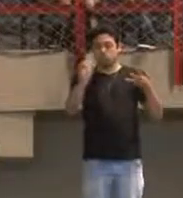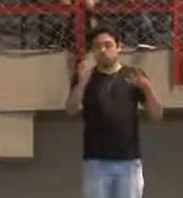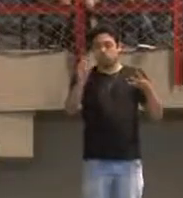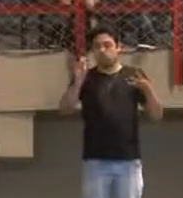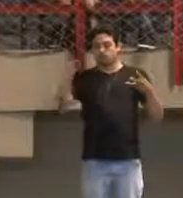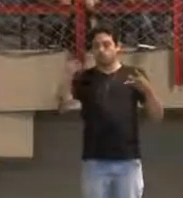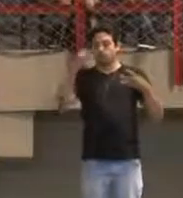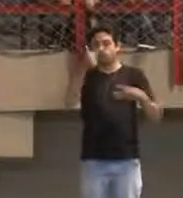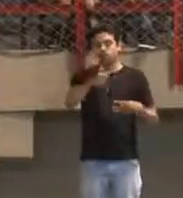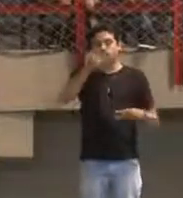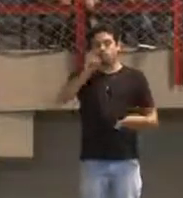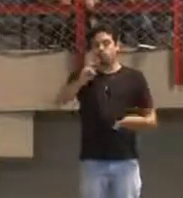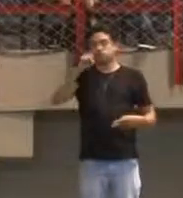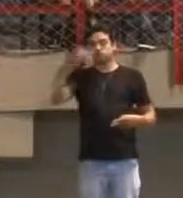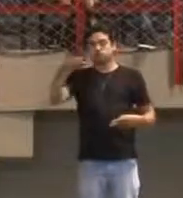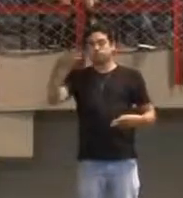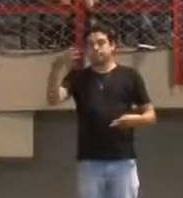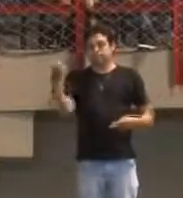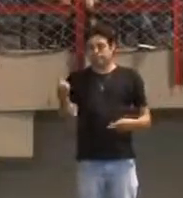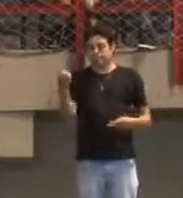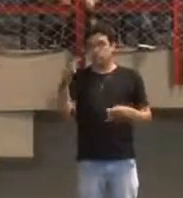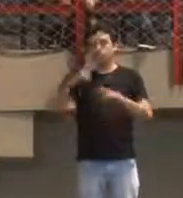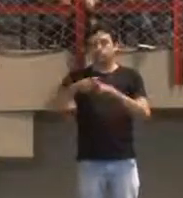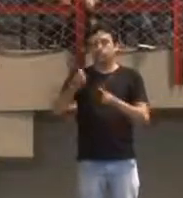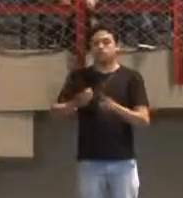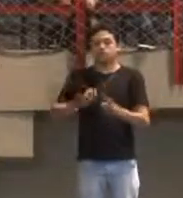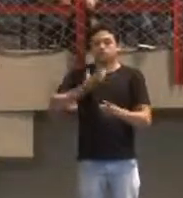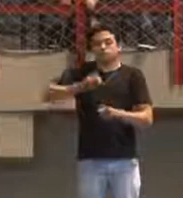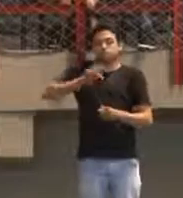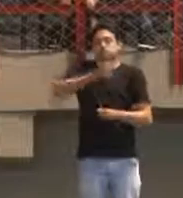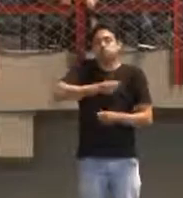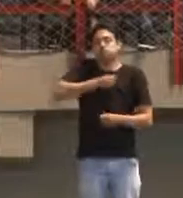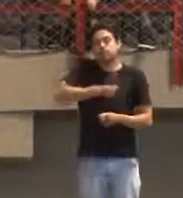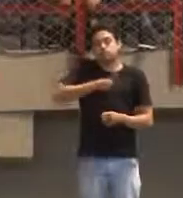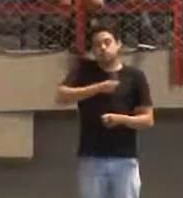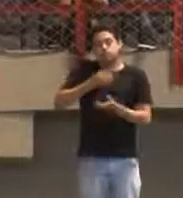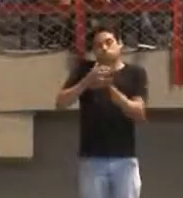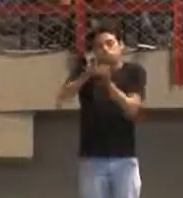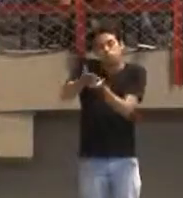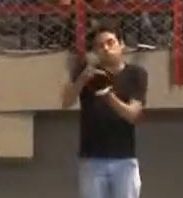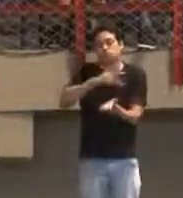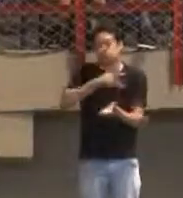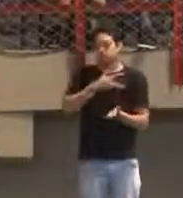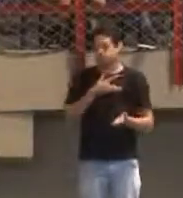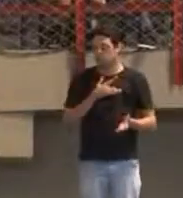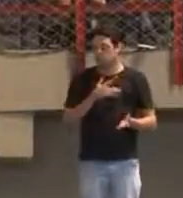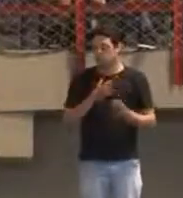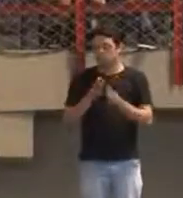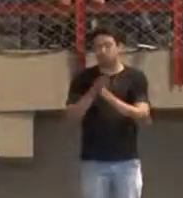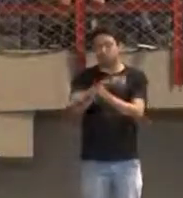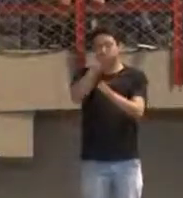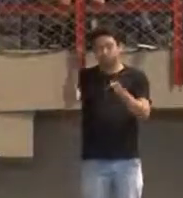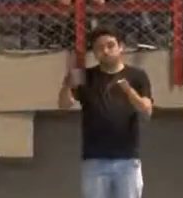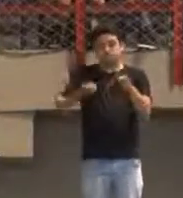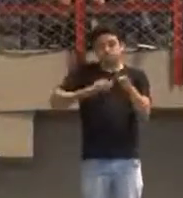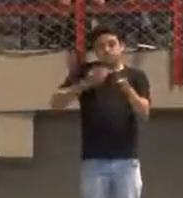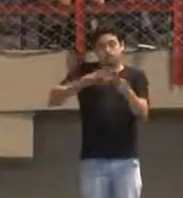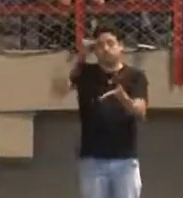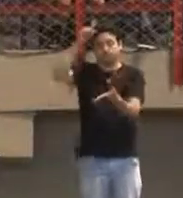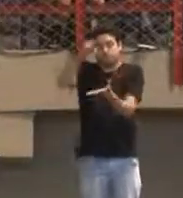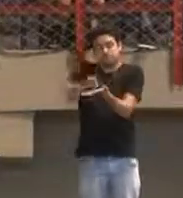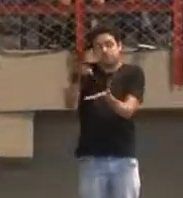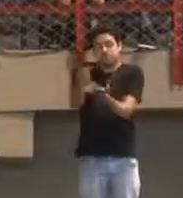1836 no Brasil. Que é Suspiros Poéticos e Saudades, começo do romantismo. Poesia